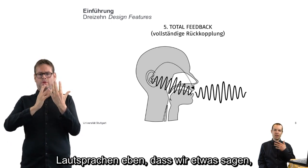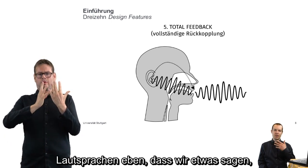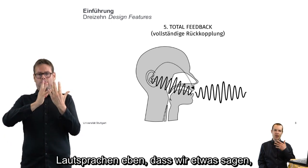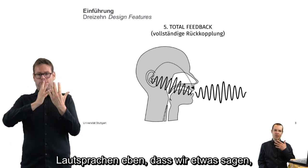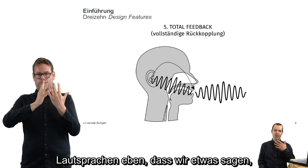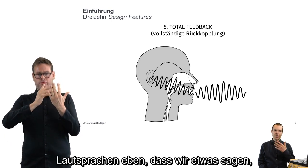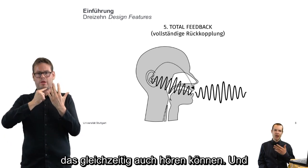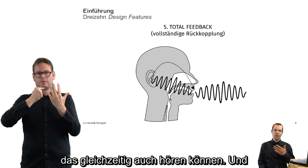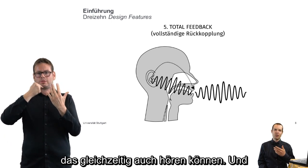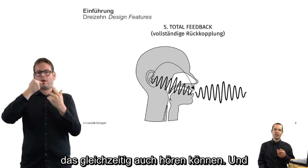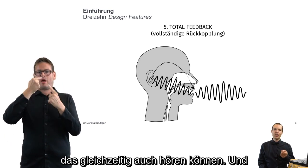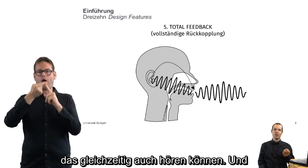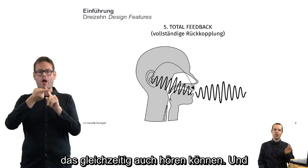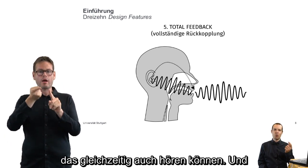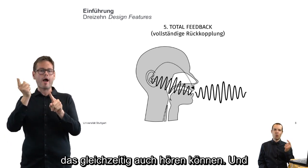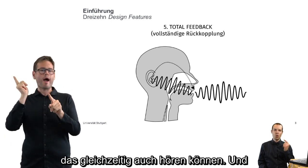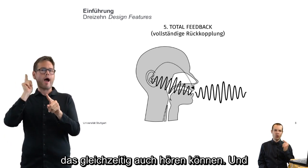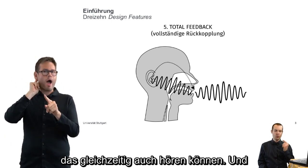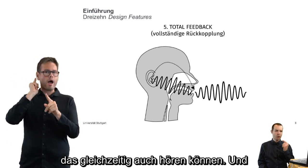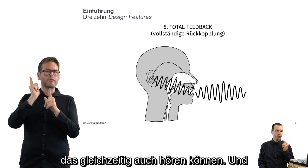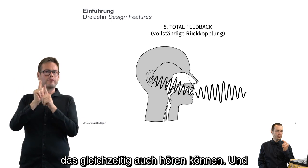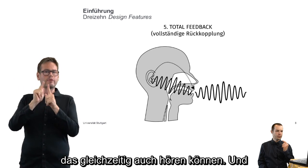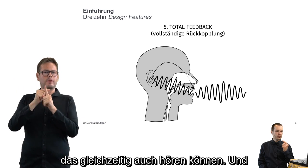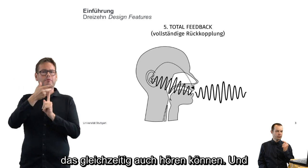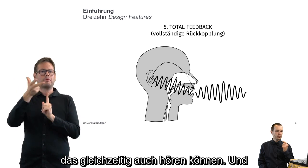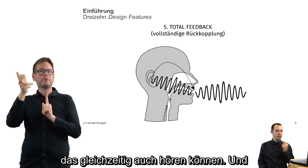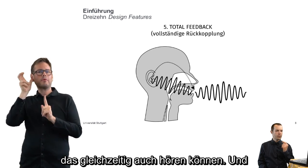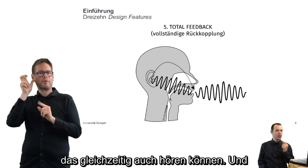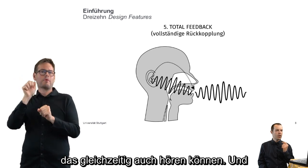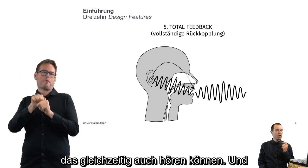etwas sagen und das gleichzeitig auch hören können.